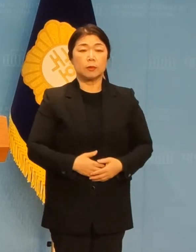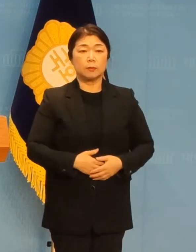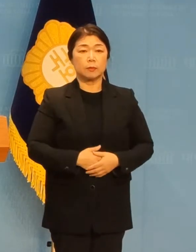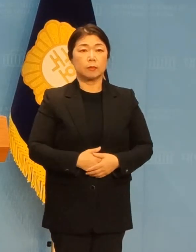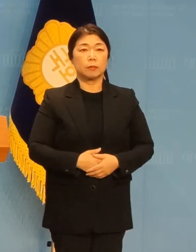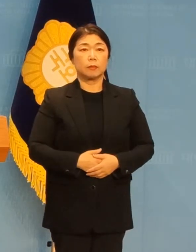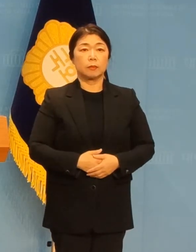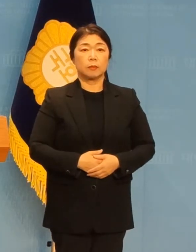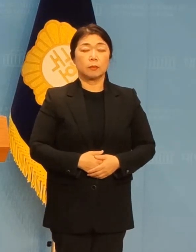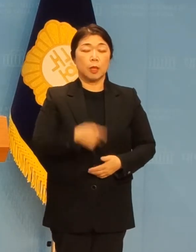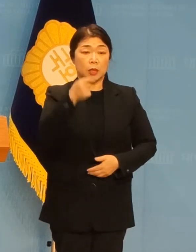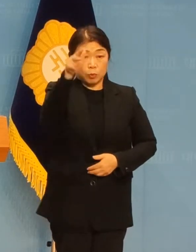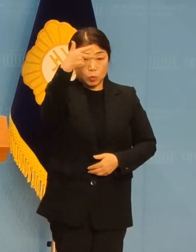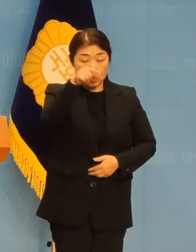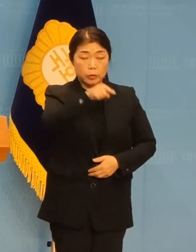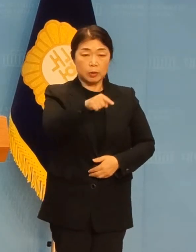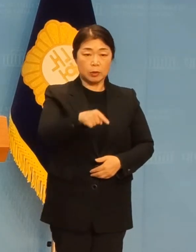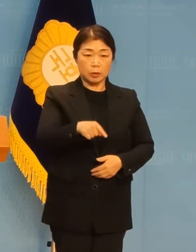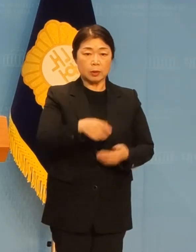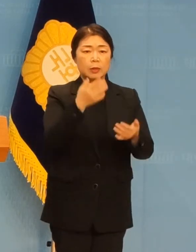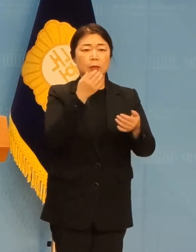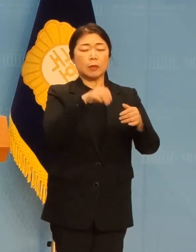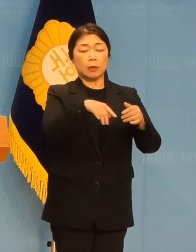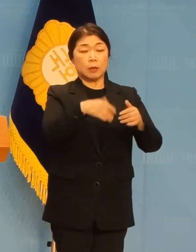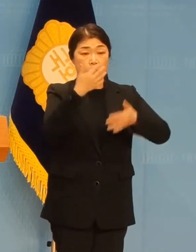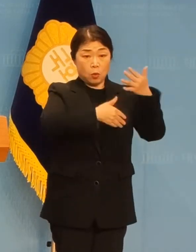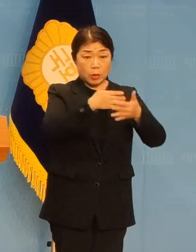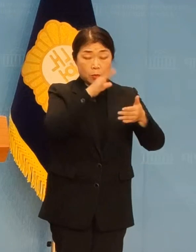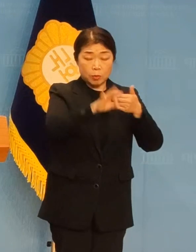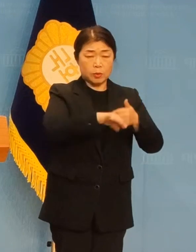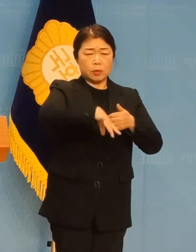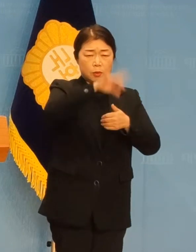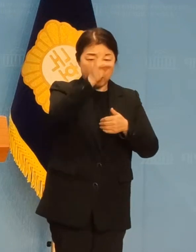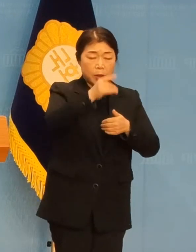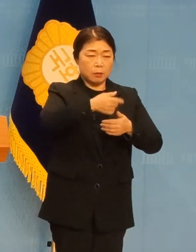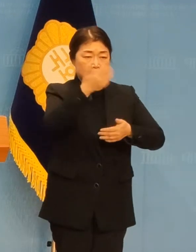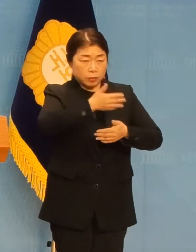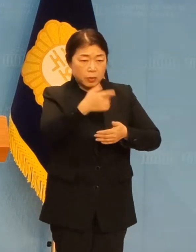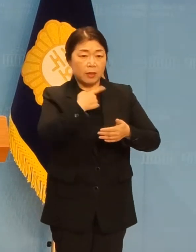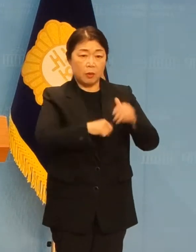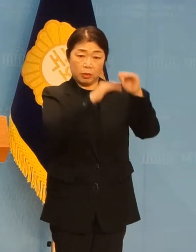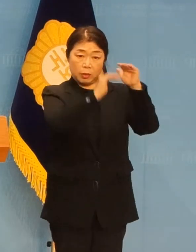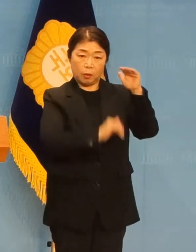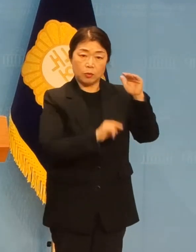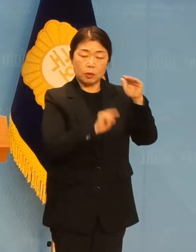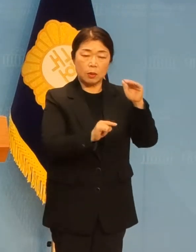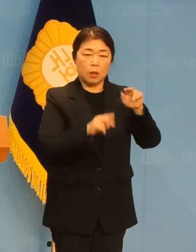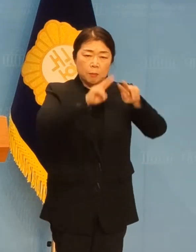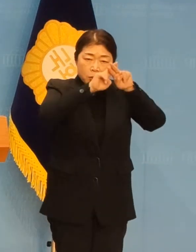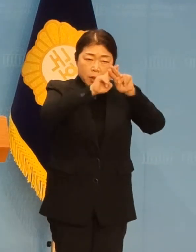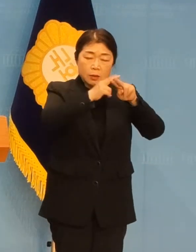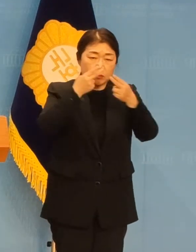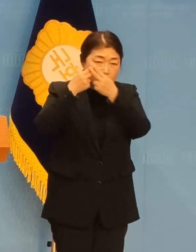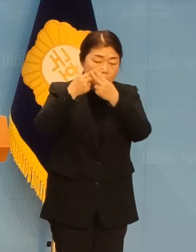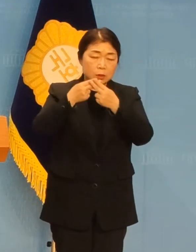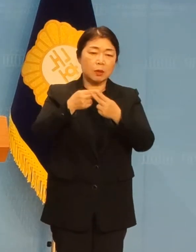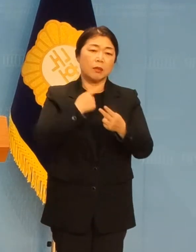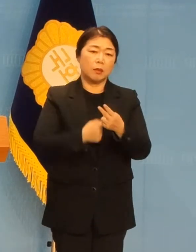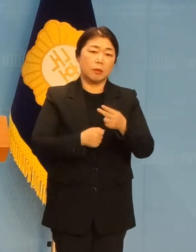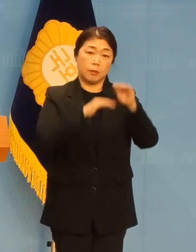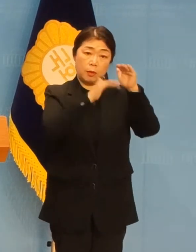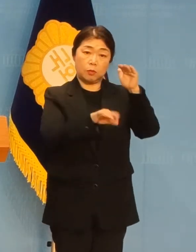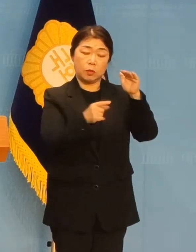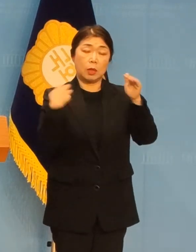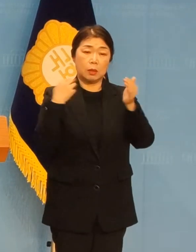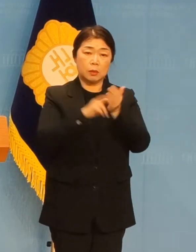말씀드리겠습니다. TV조선은 TV조선 영상을 처음에 틀었던 내용에서, 모자이크했던 내용에서 다시